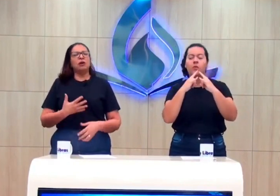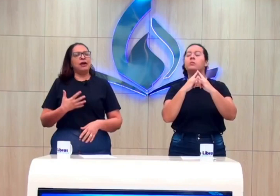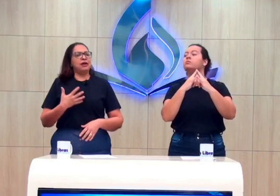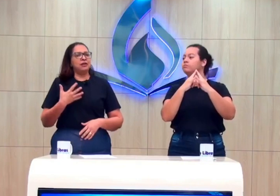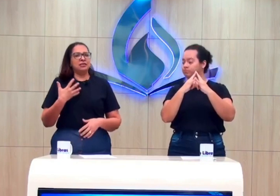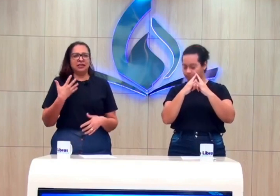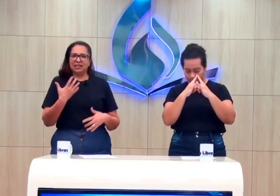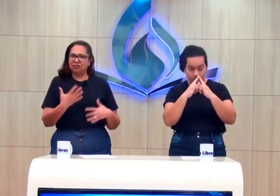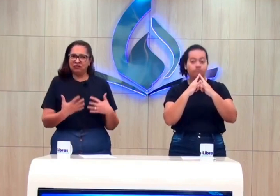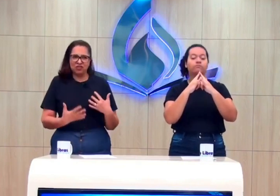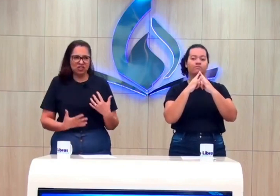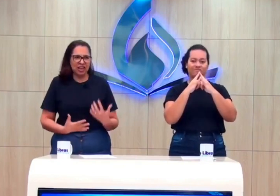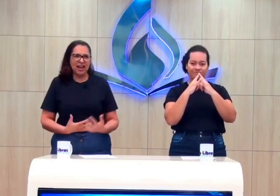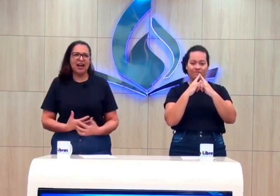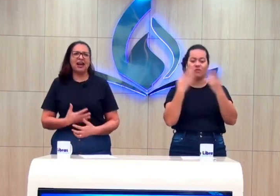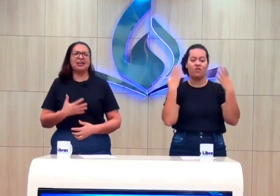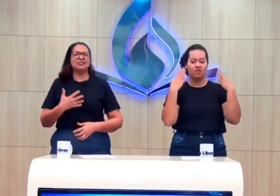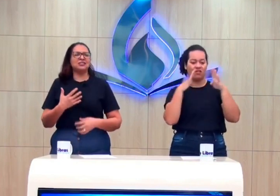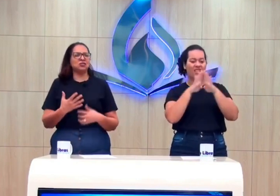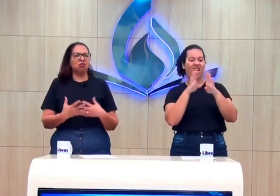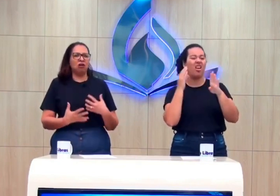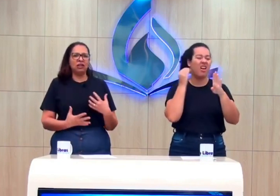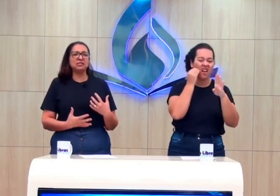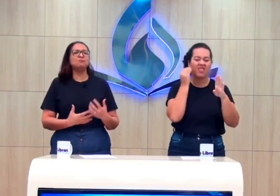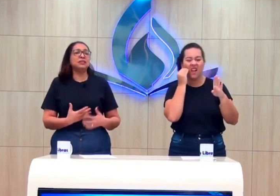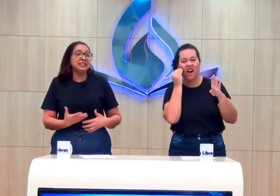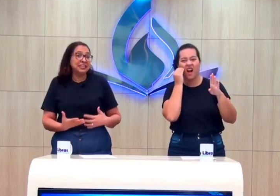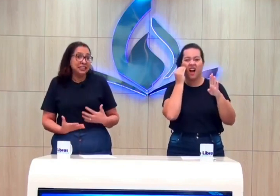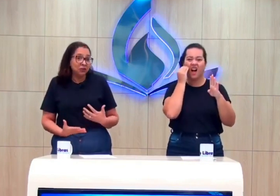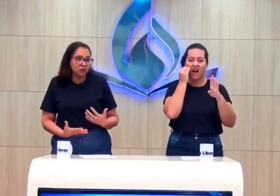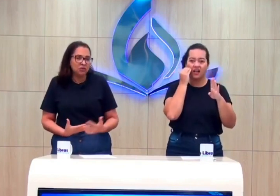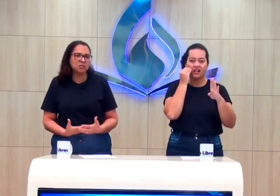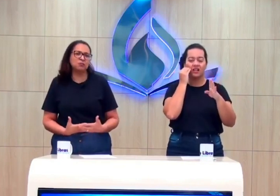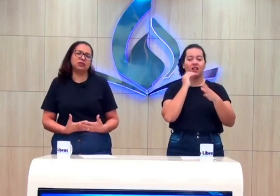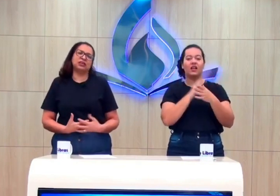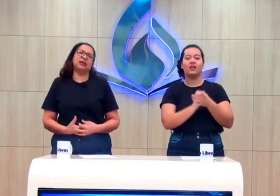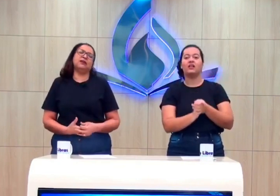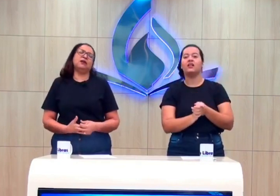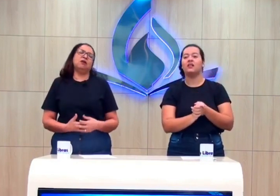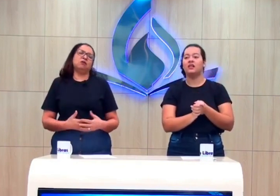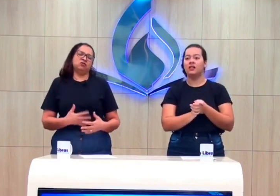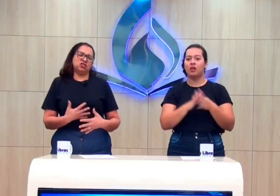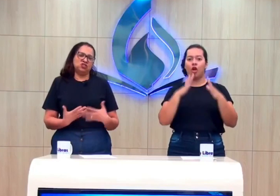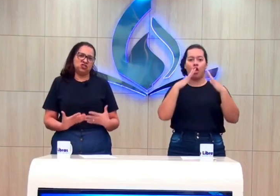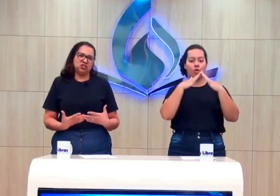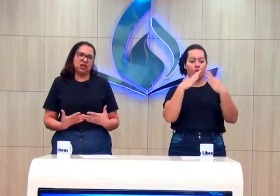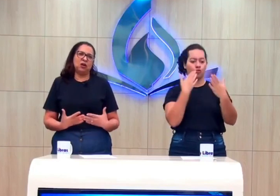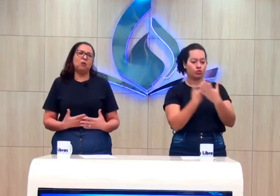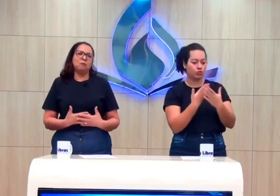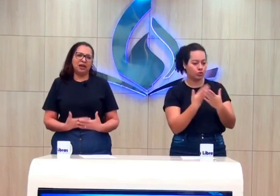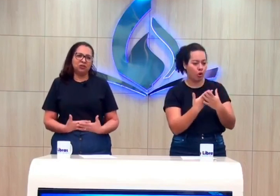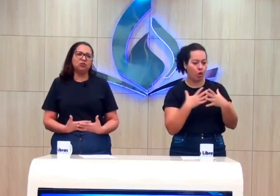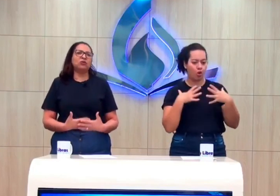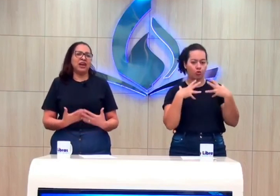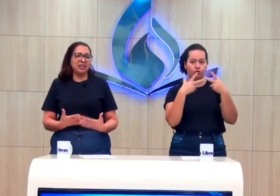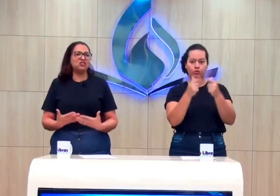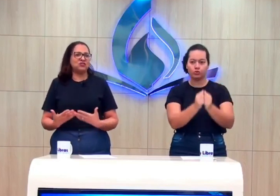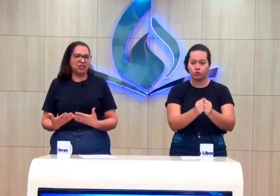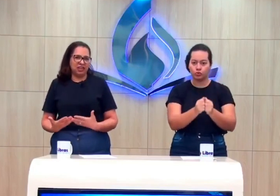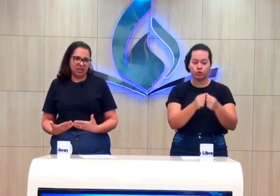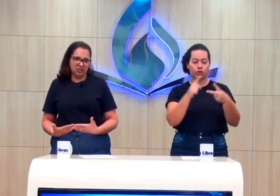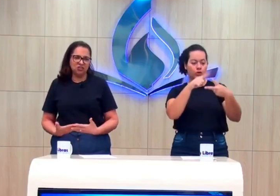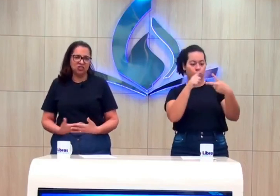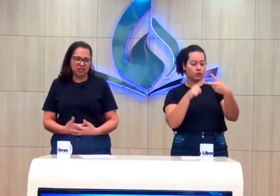Janeiro. Tentaram fechar as escolas bilíngues, porque hoje em dia o método